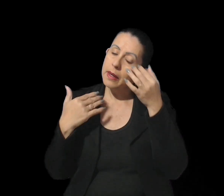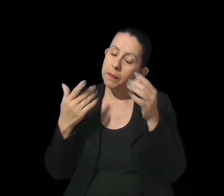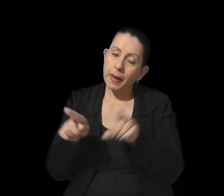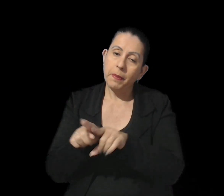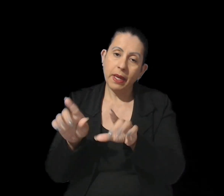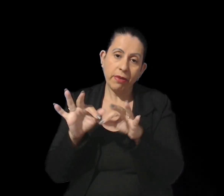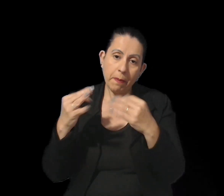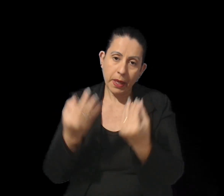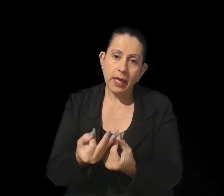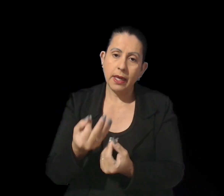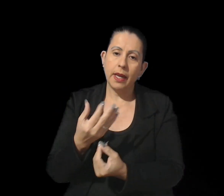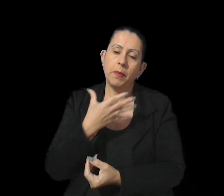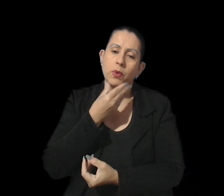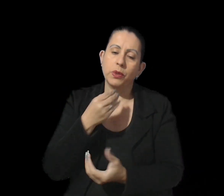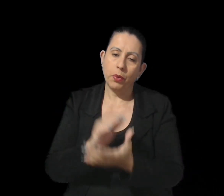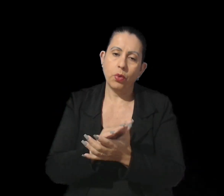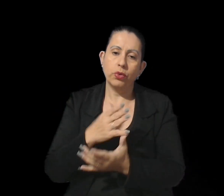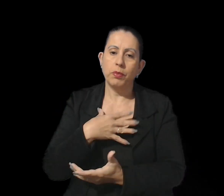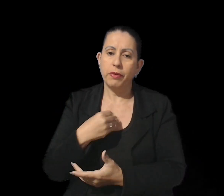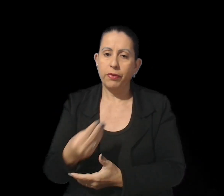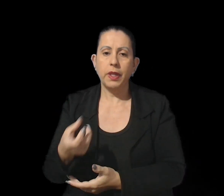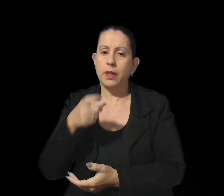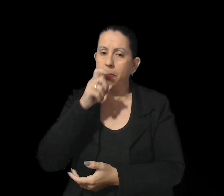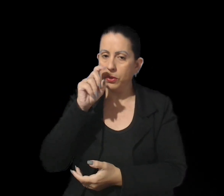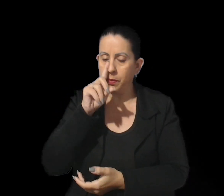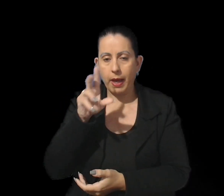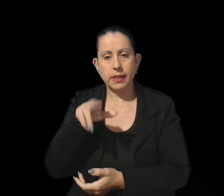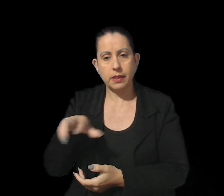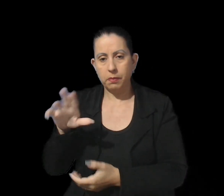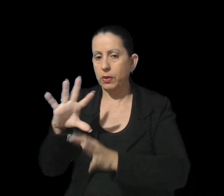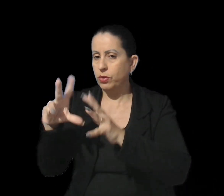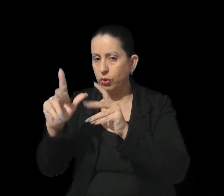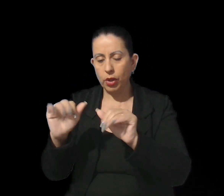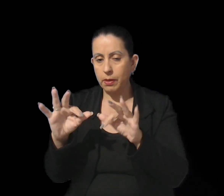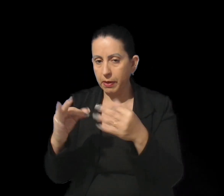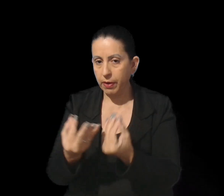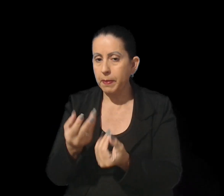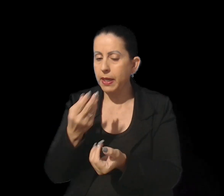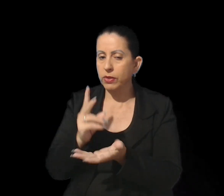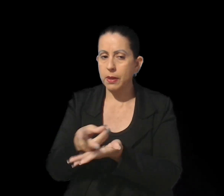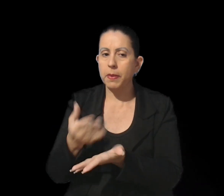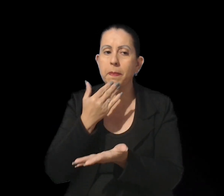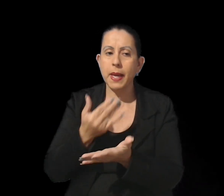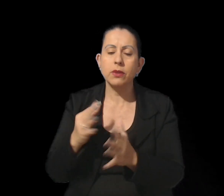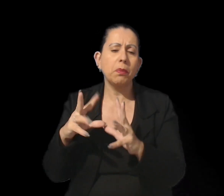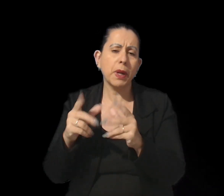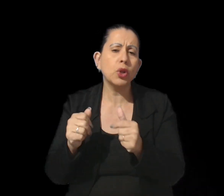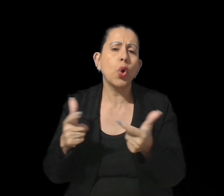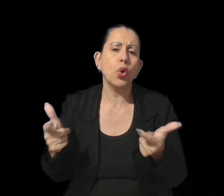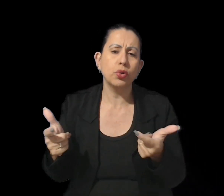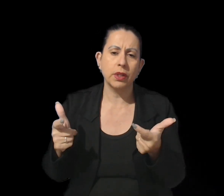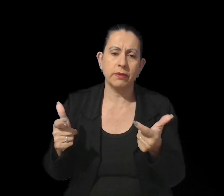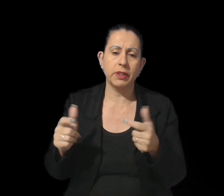para minha família, né? Meu esposo, minha filha, meus pais, irmãos e toda a minha família eu sempre peço, e para todos, na